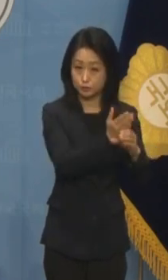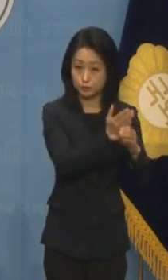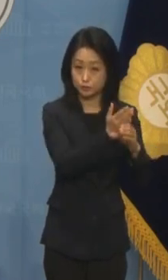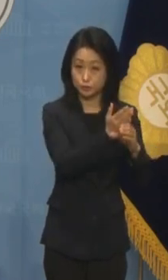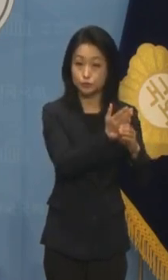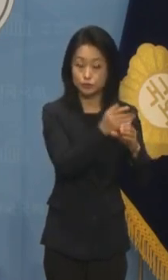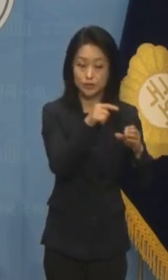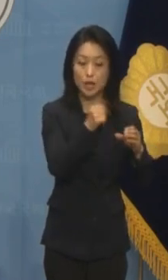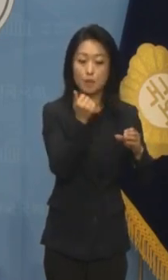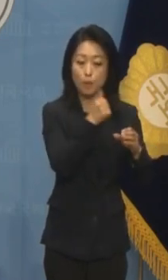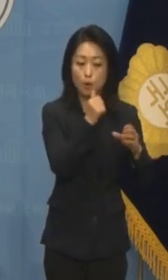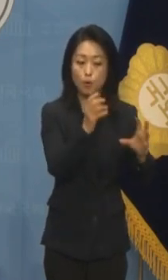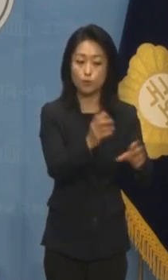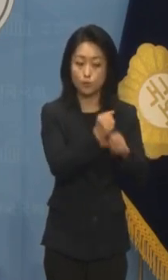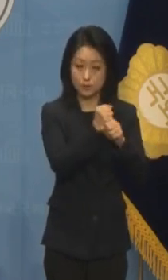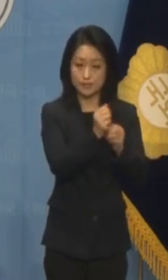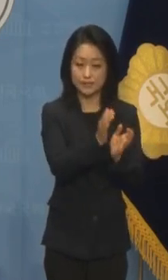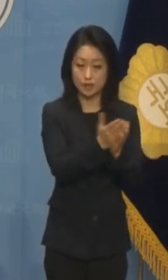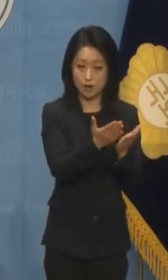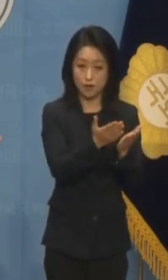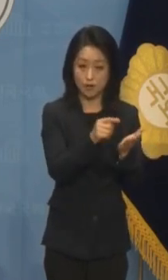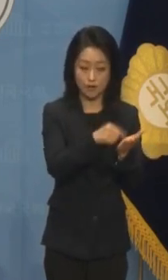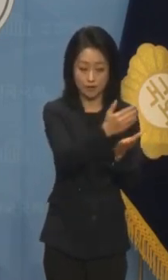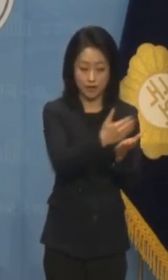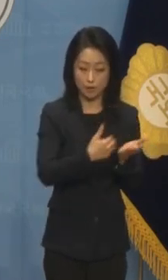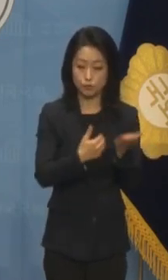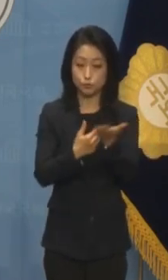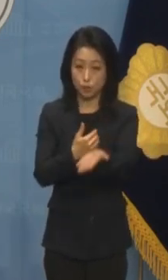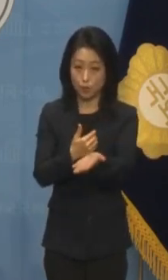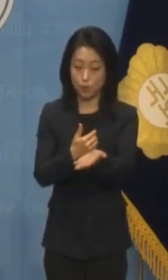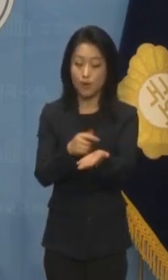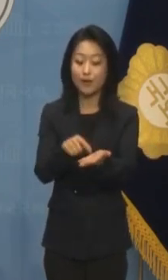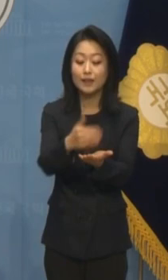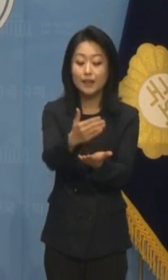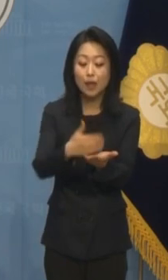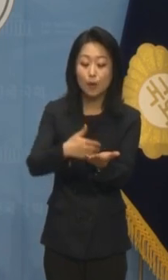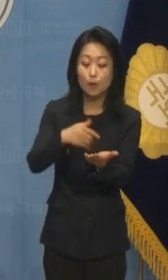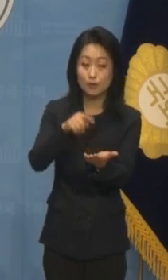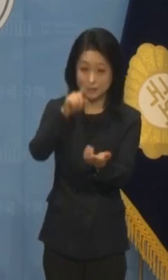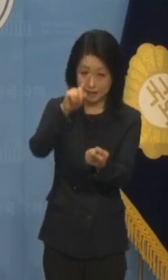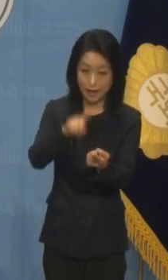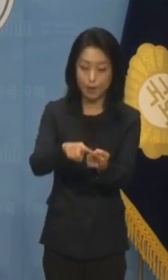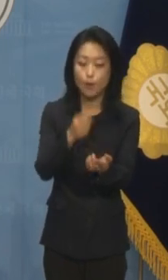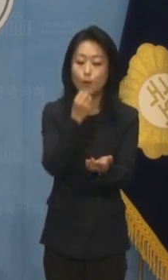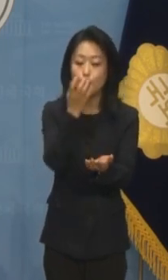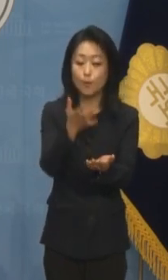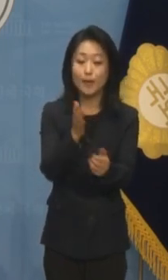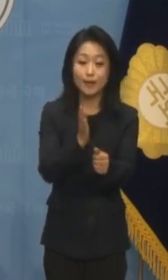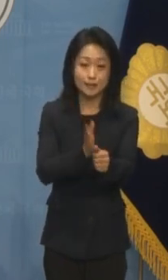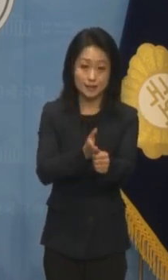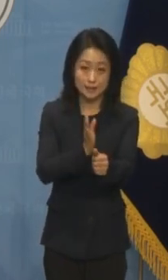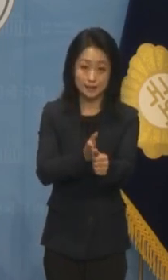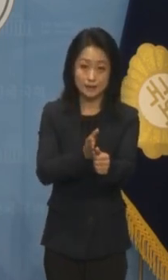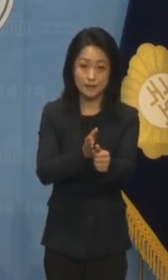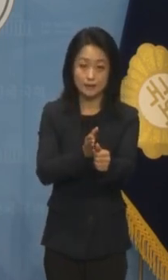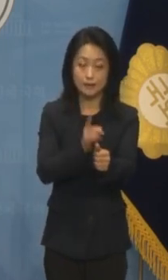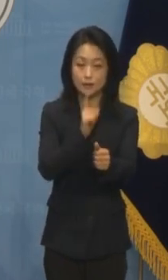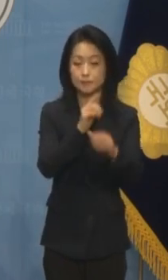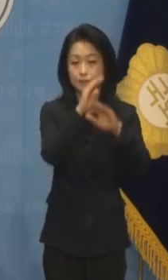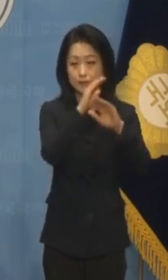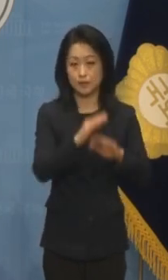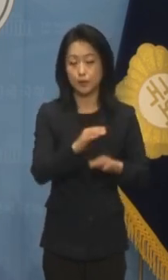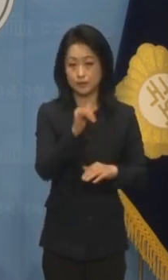변론 요지서를 김모 씨에게 전달을 하고 그 요지서대로 증언을 해달라는 취지의 얘기도 담겨